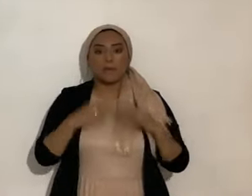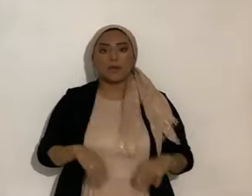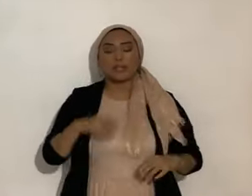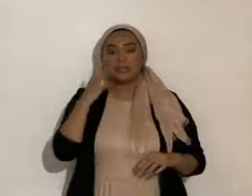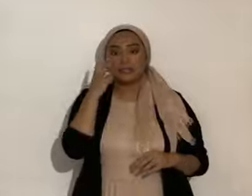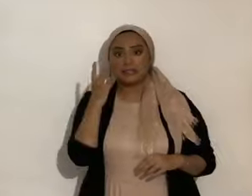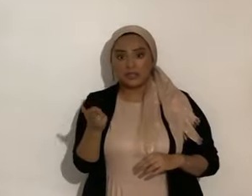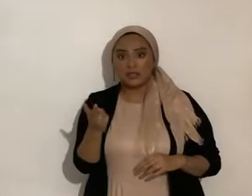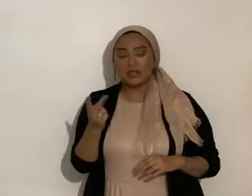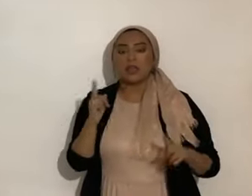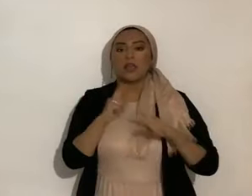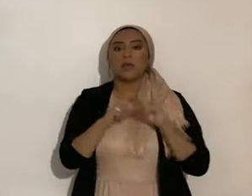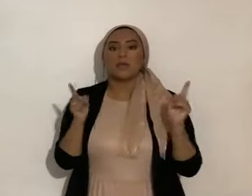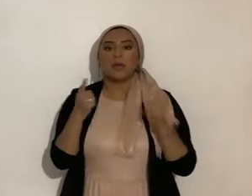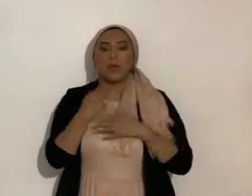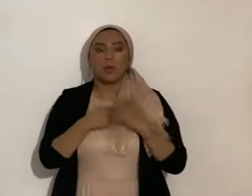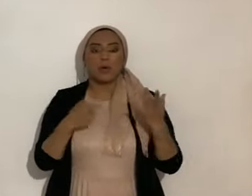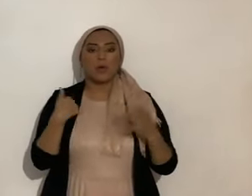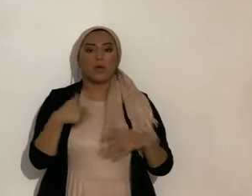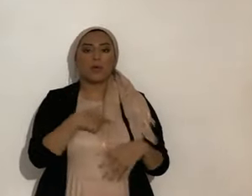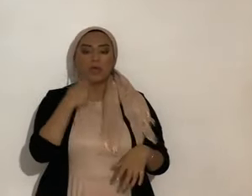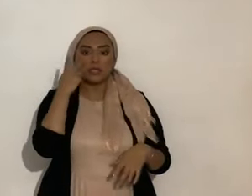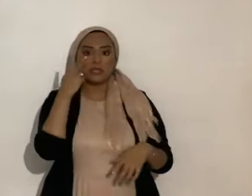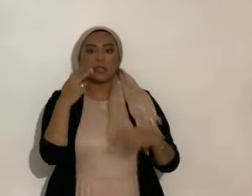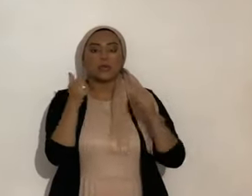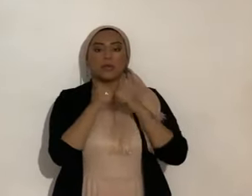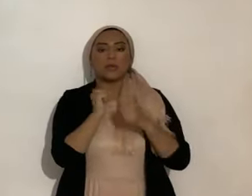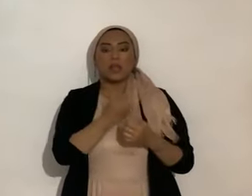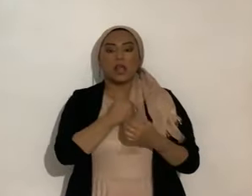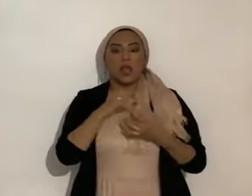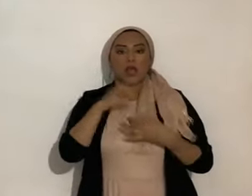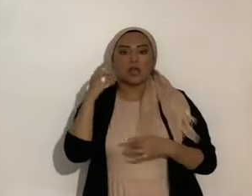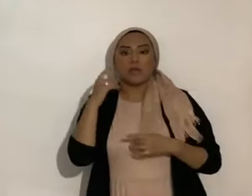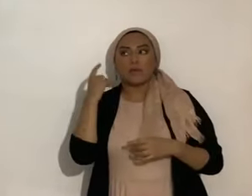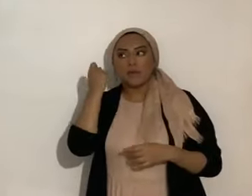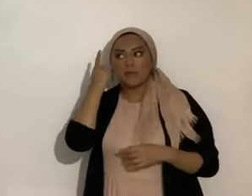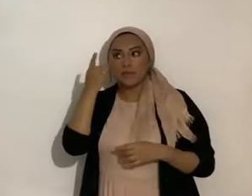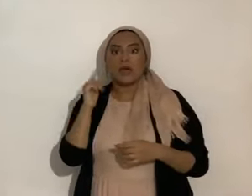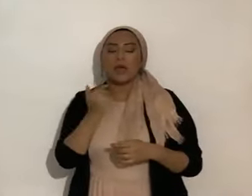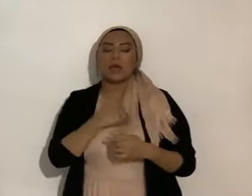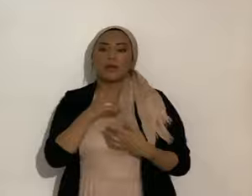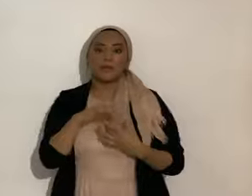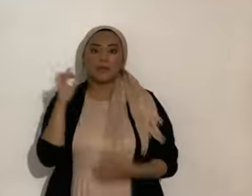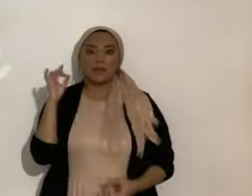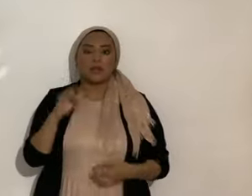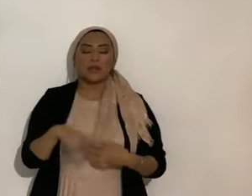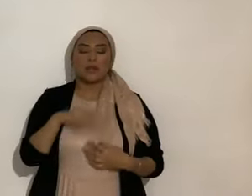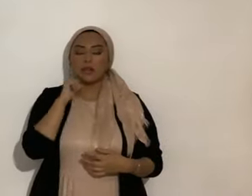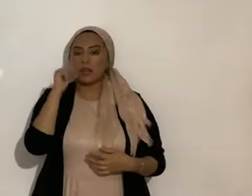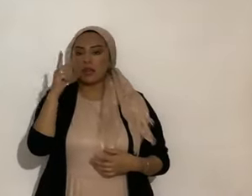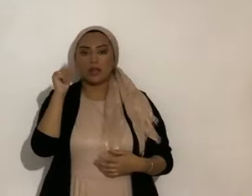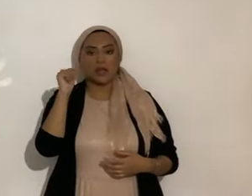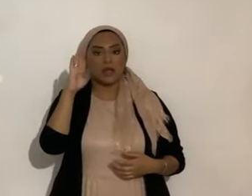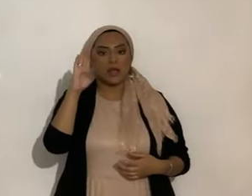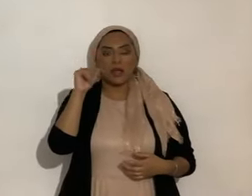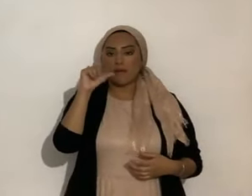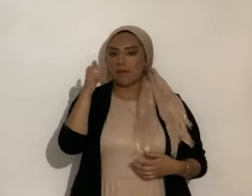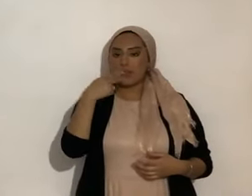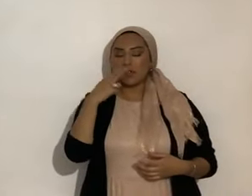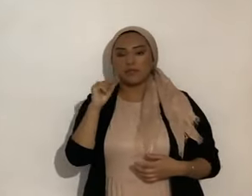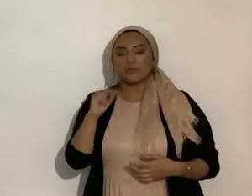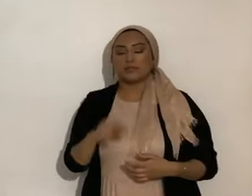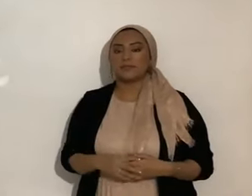través de los ojos físicos, sino lo que vemos con el alma, lo que se discierne en el espíritu. No es cábala, no se espante, no es nada